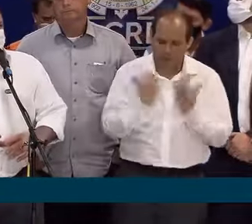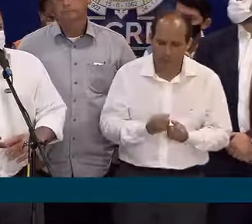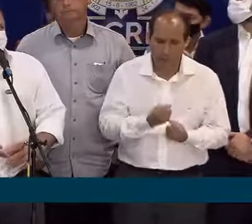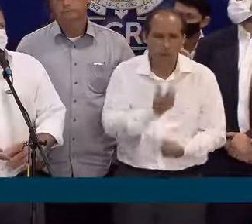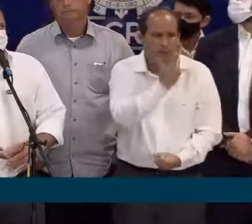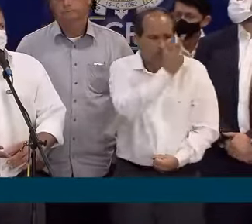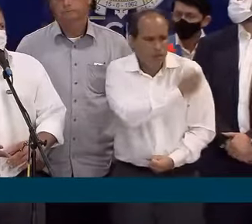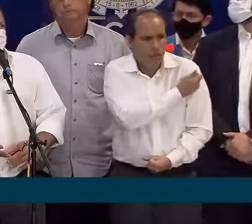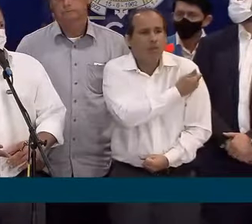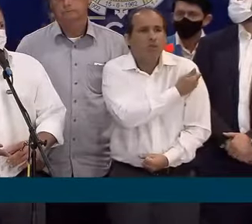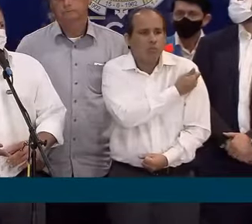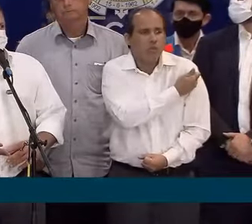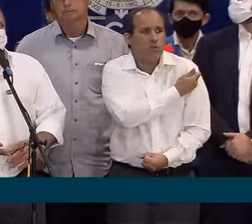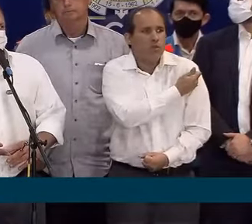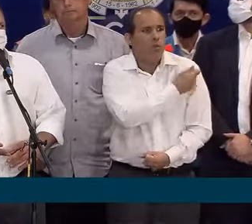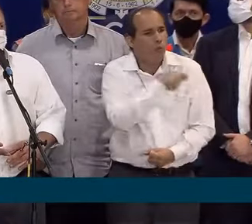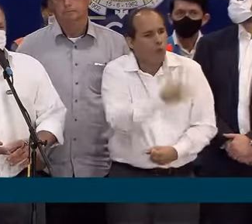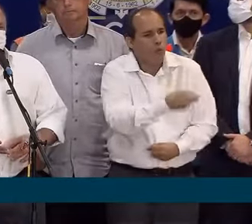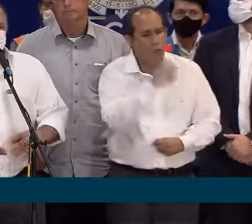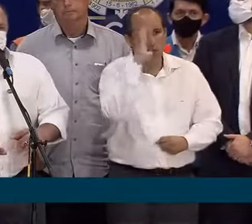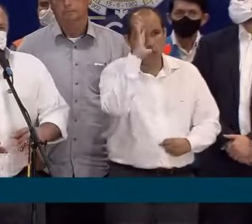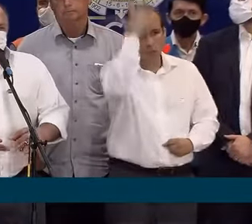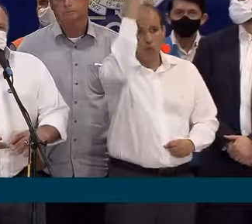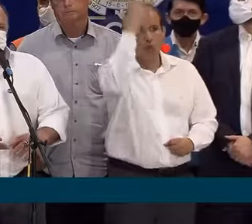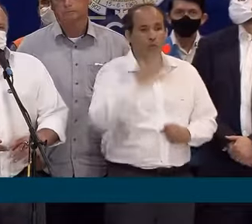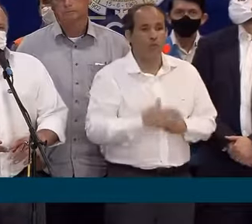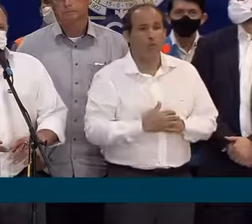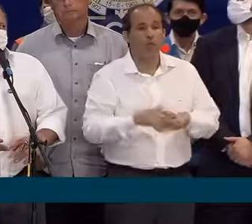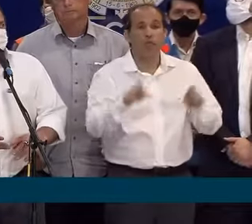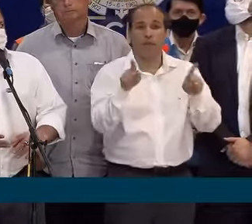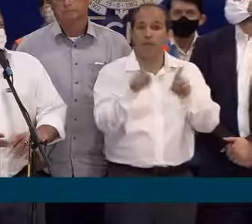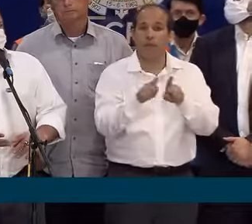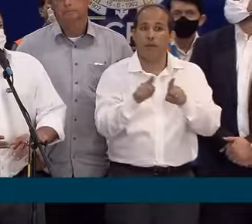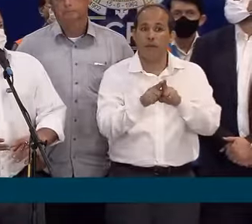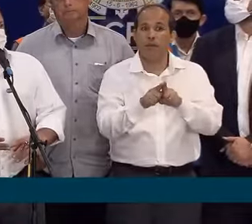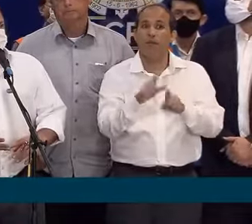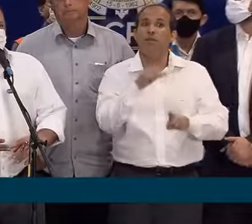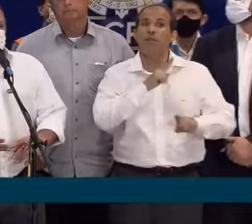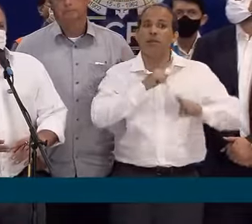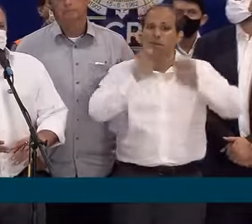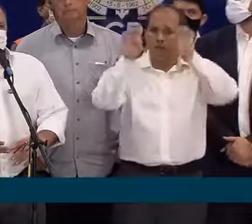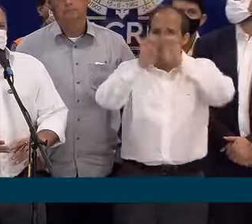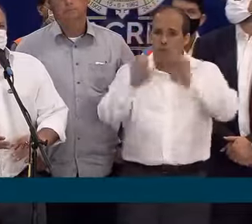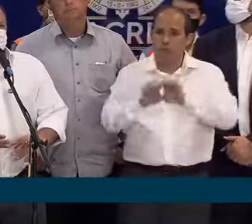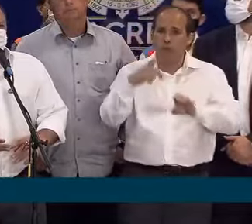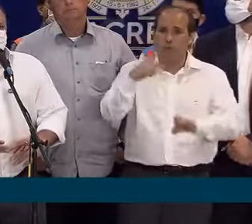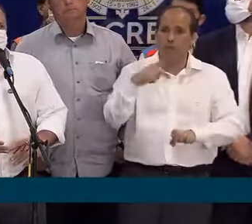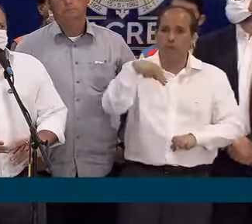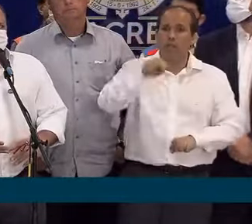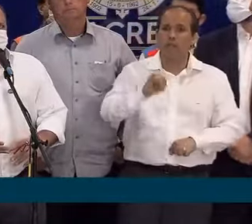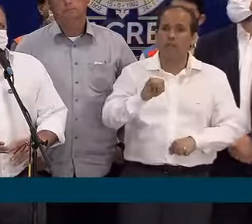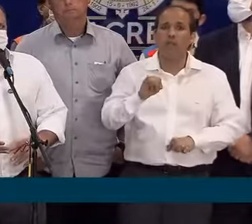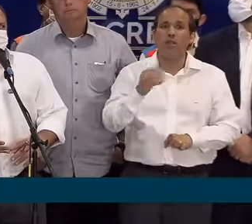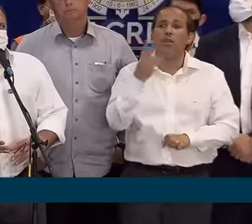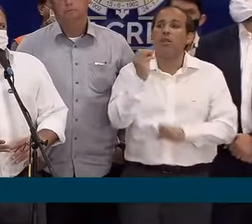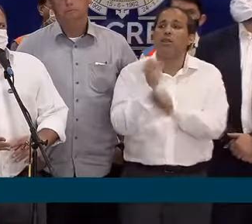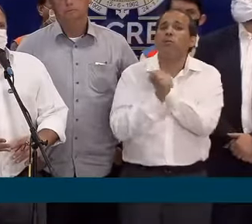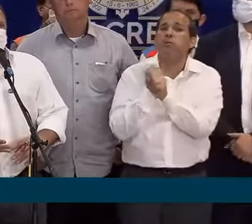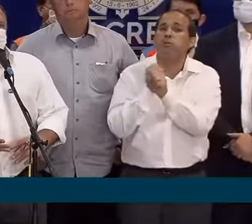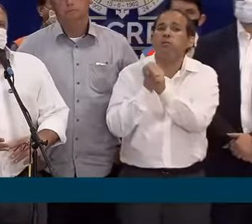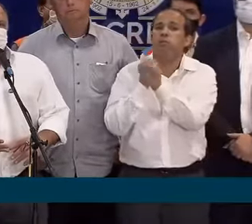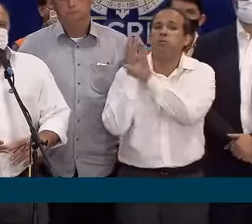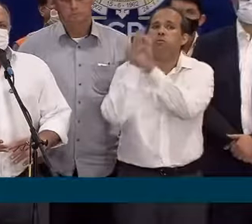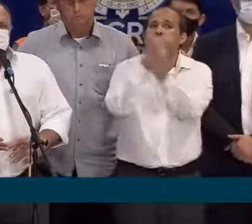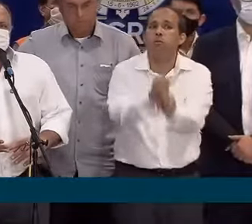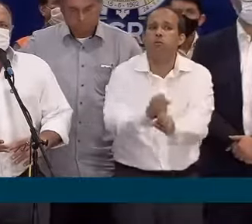aceita a vacinação como uma solução. Nós temos uma estrutura de PNI há 30 anos que